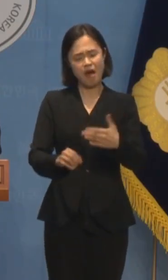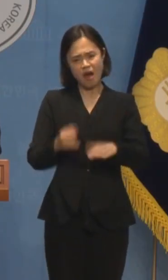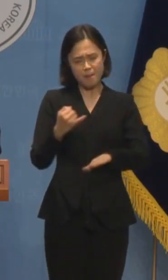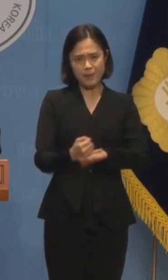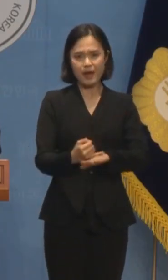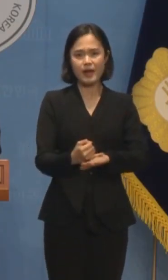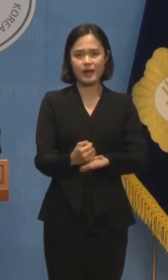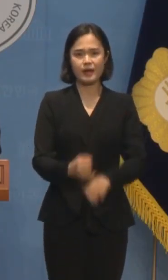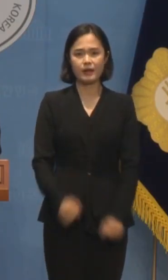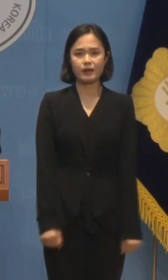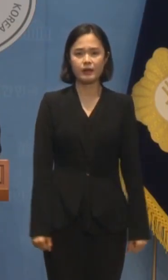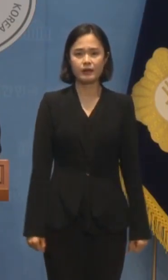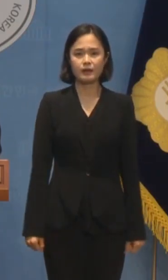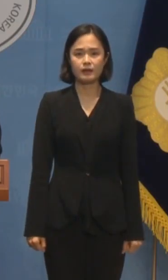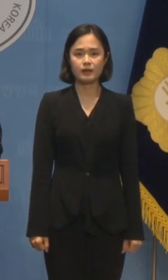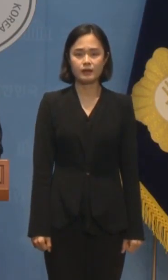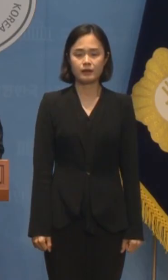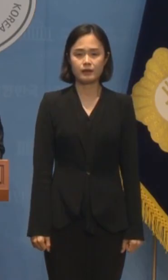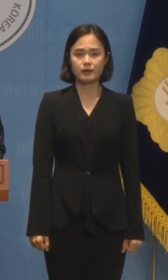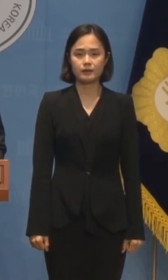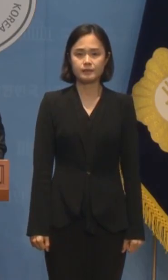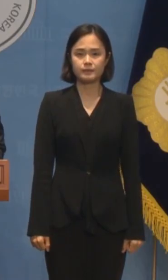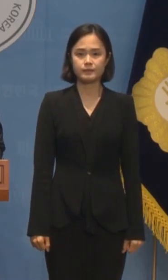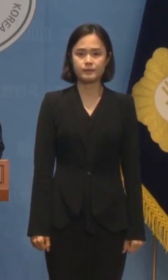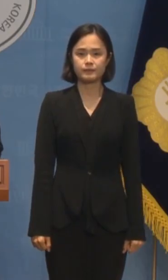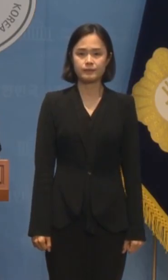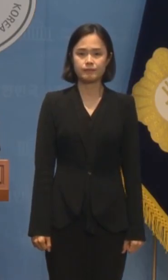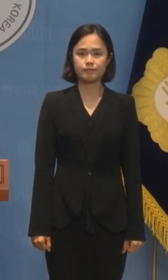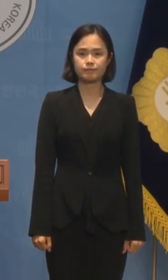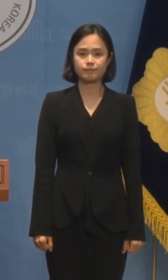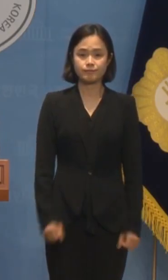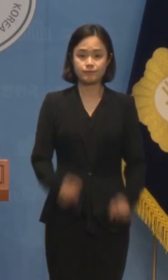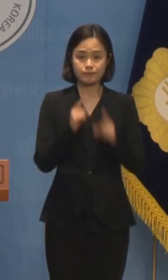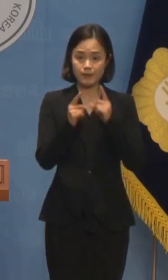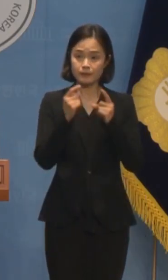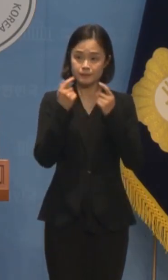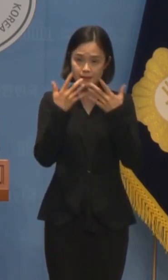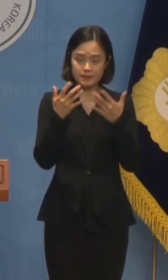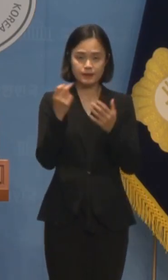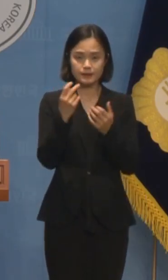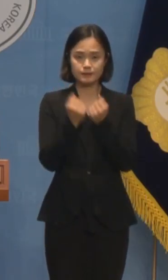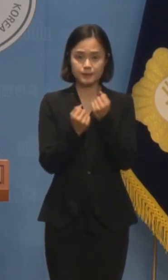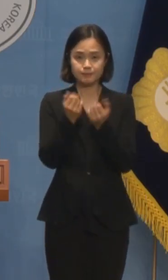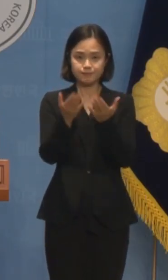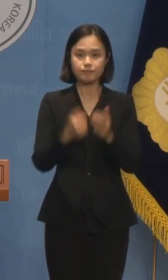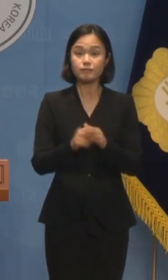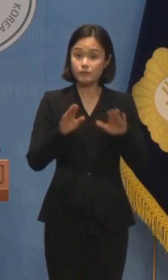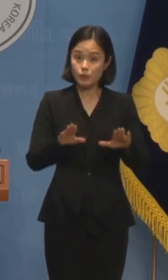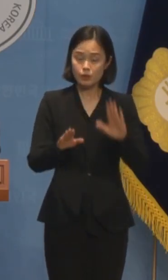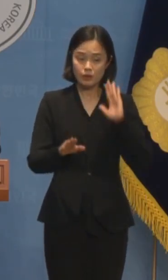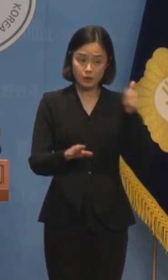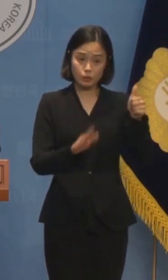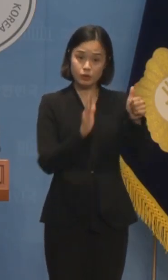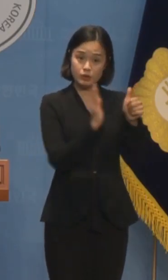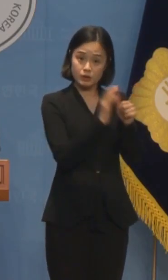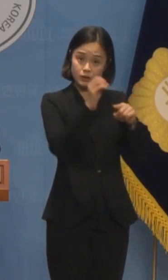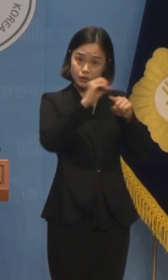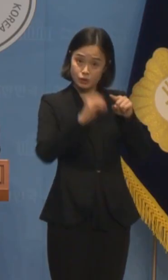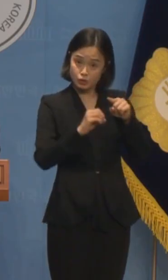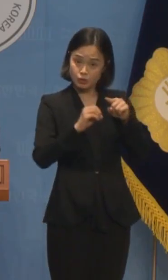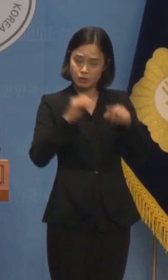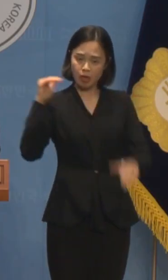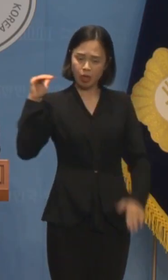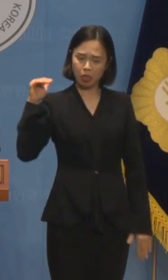나왔습니다. 좀 더 정확하게 하겠습니다. 미안합니다. 더욱이 오늘 대통령 지지율이